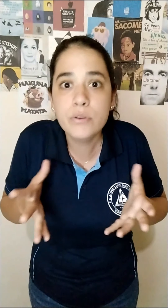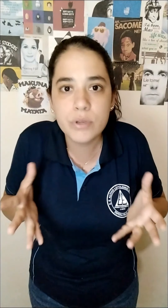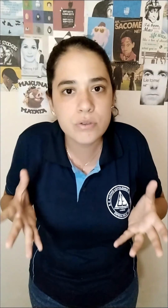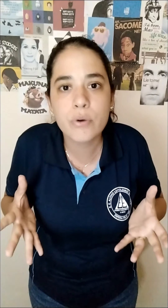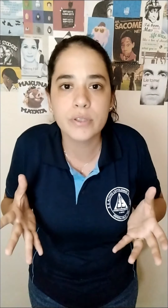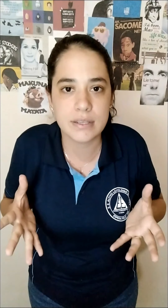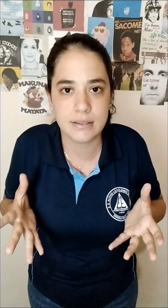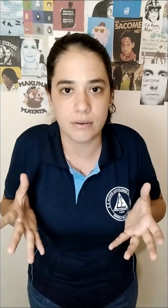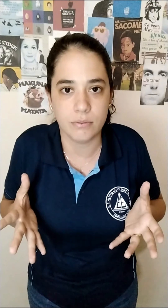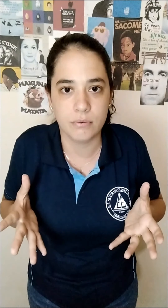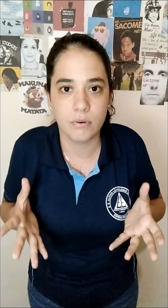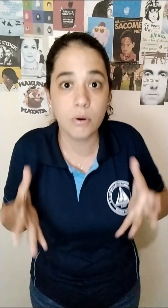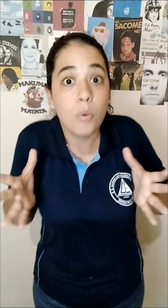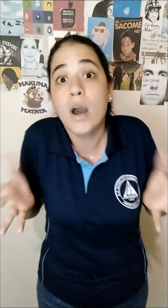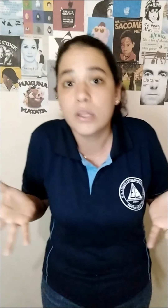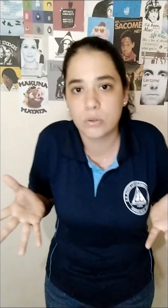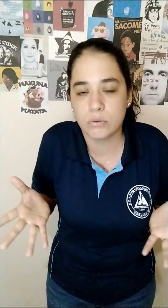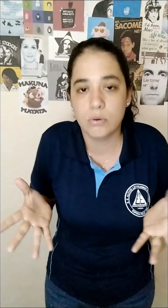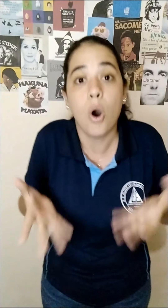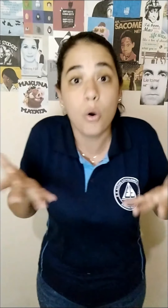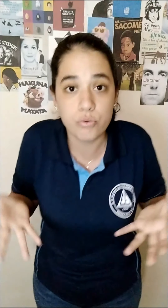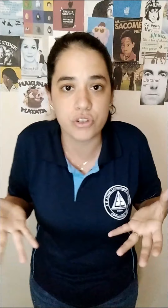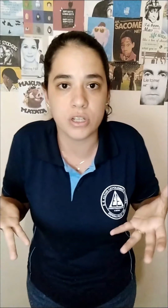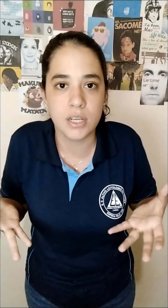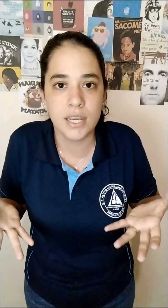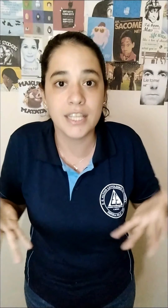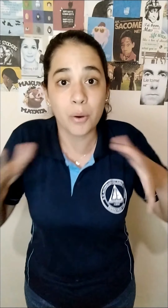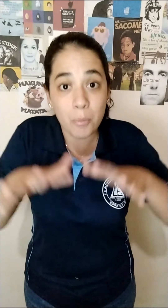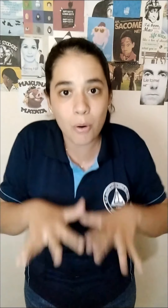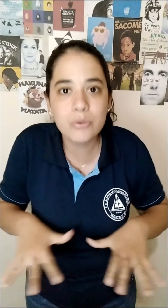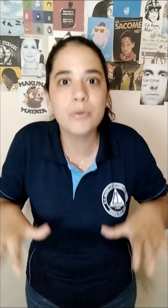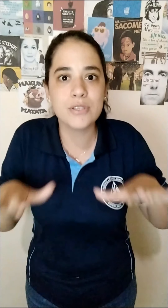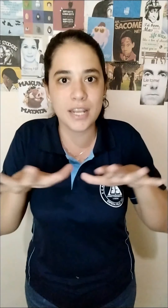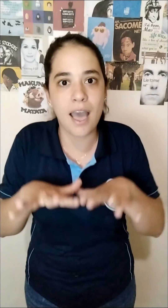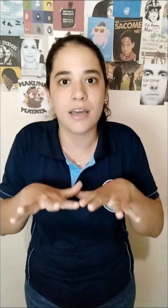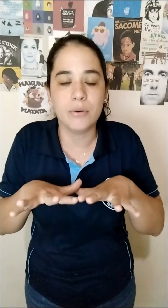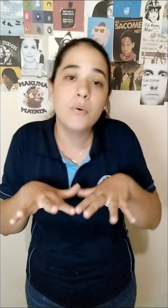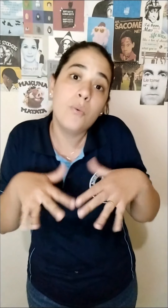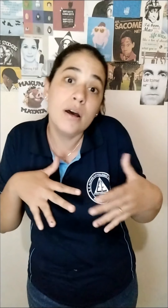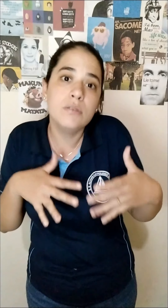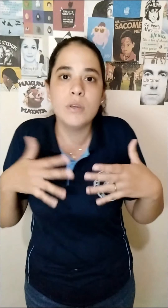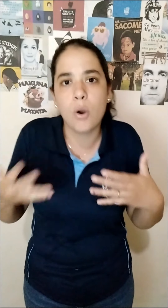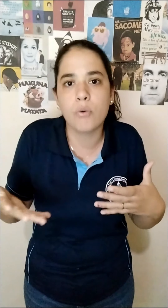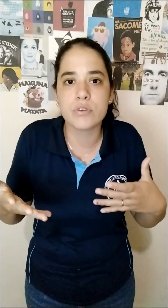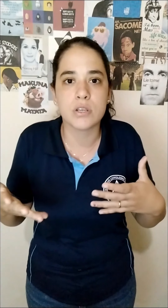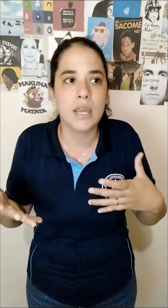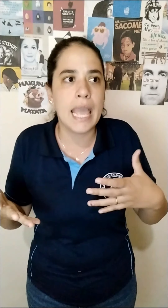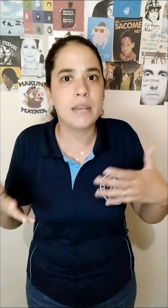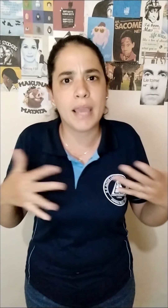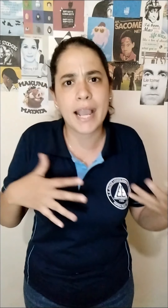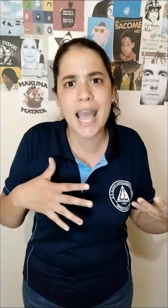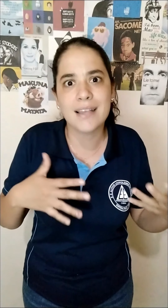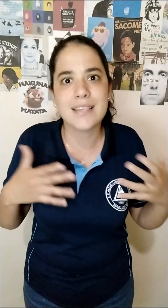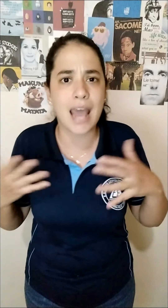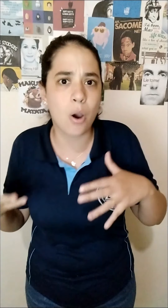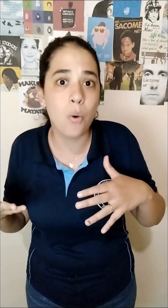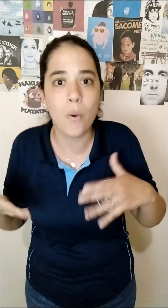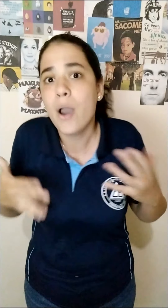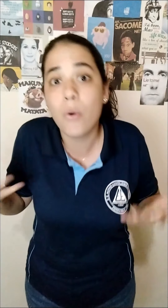isso aconteceu. Quando? Onde? Então eu monto o meu cenário. Quando e onde? É na minha casa? É na rua? É onde